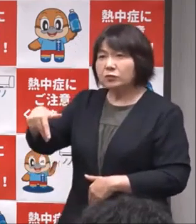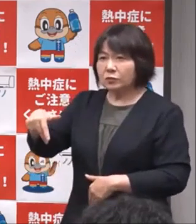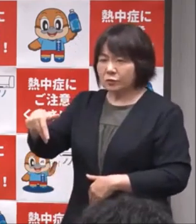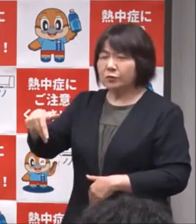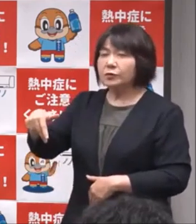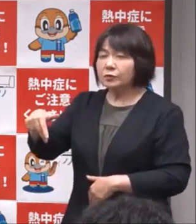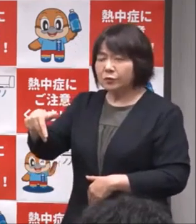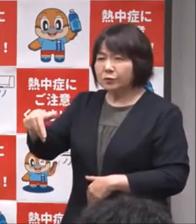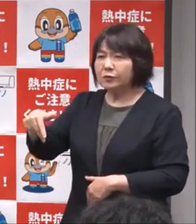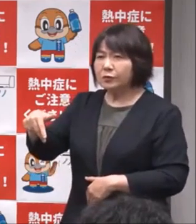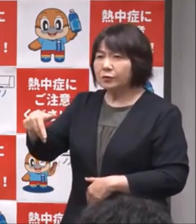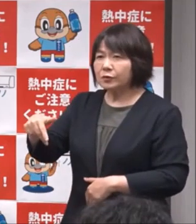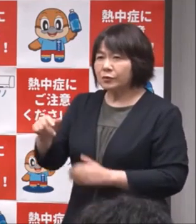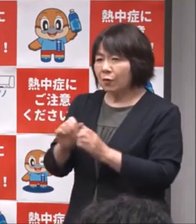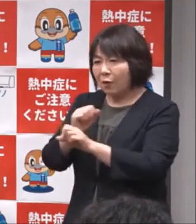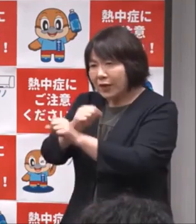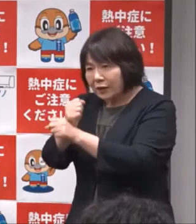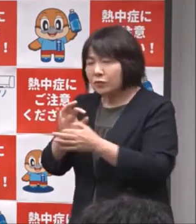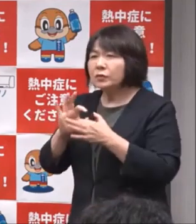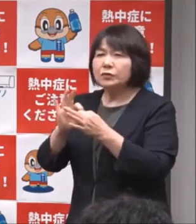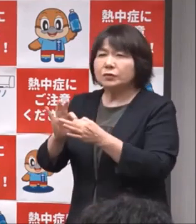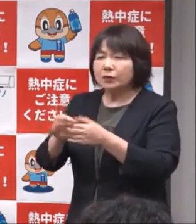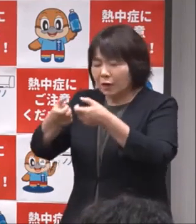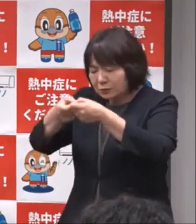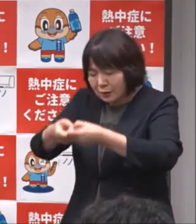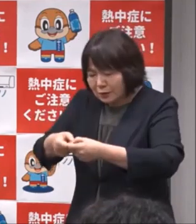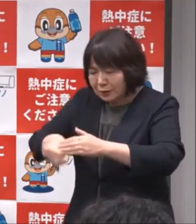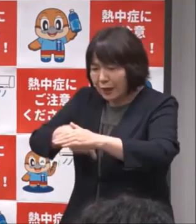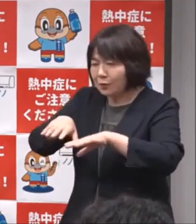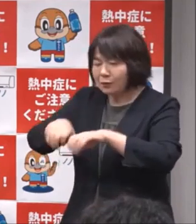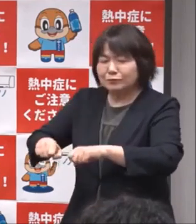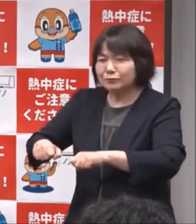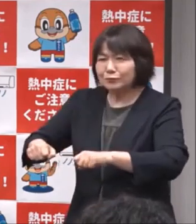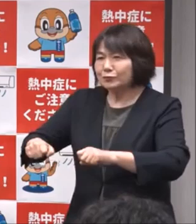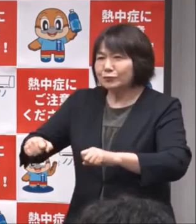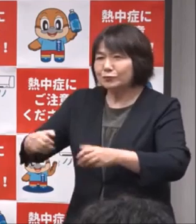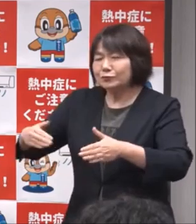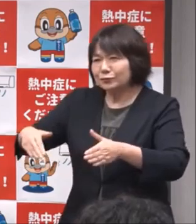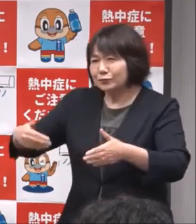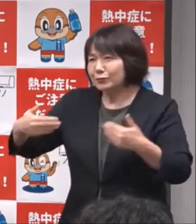のその研究についてはちょっと詳細把握はしていませんけれども、